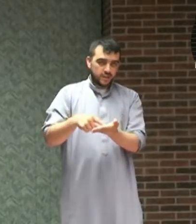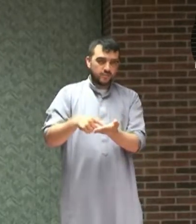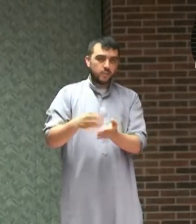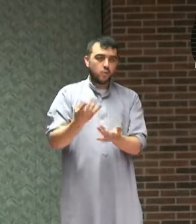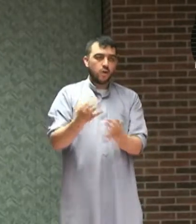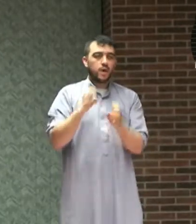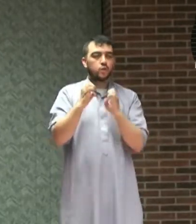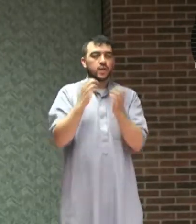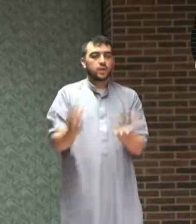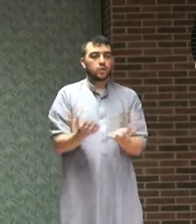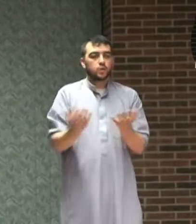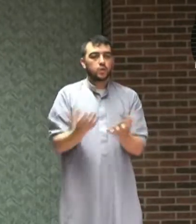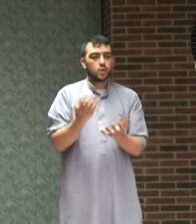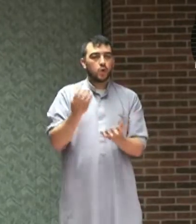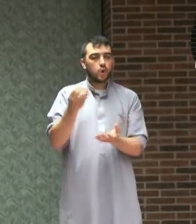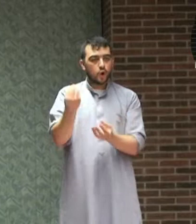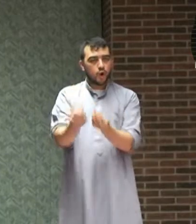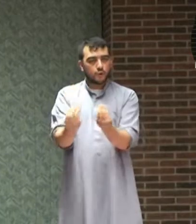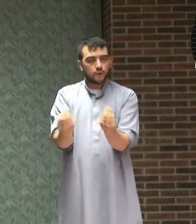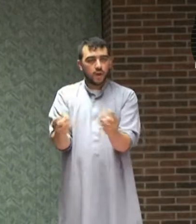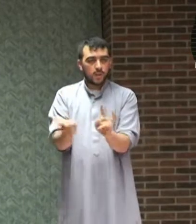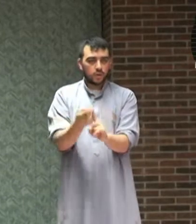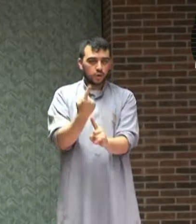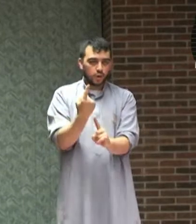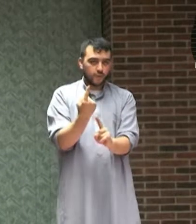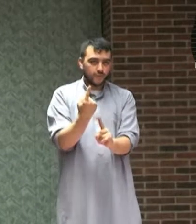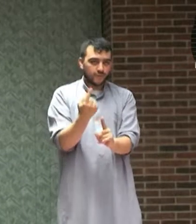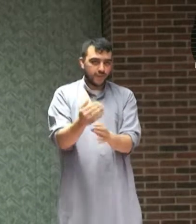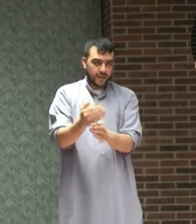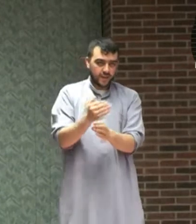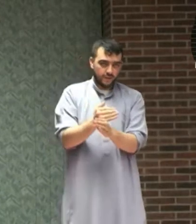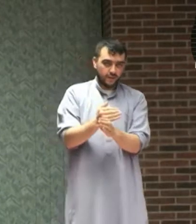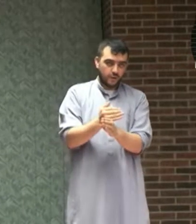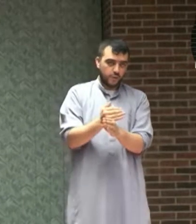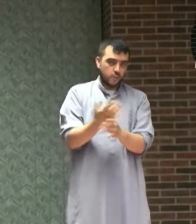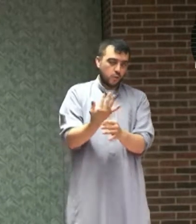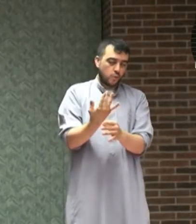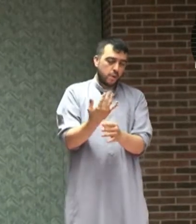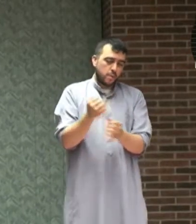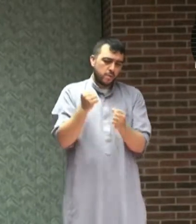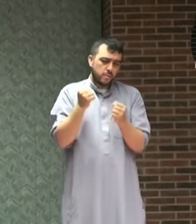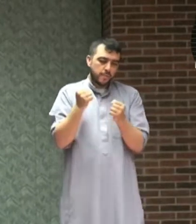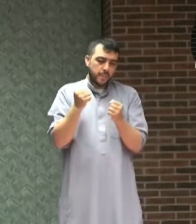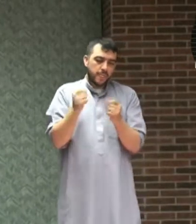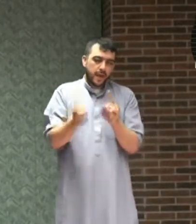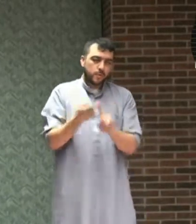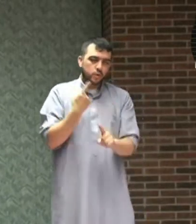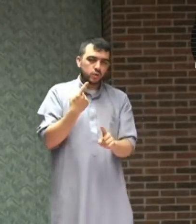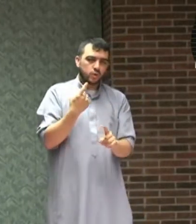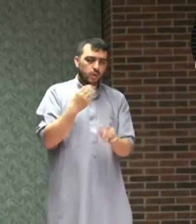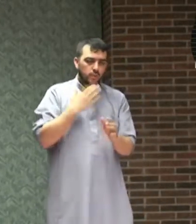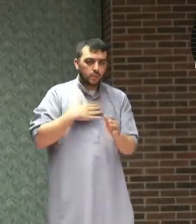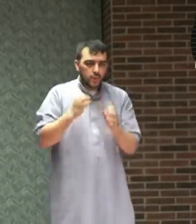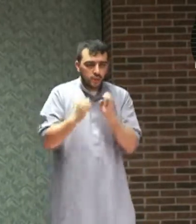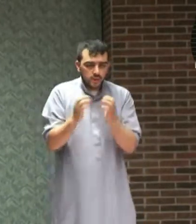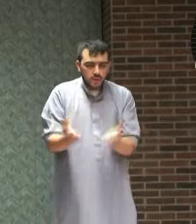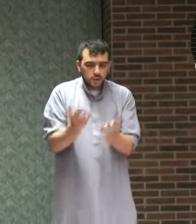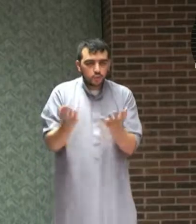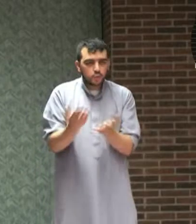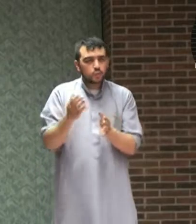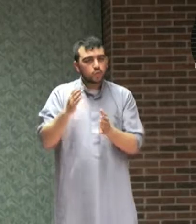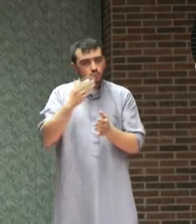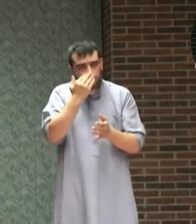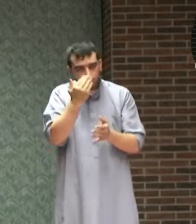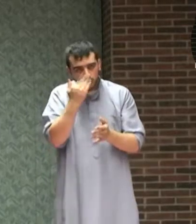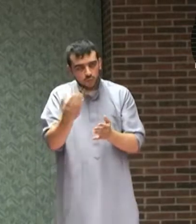l'éducation des enfants est quelque chose de très compliqué qui demande des cours particuliers et qui demande une